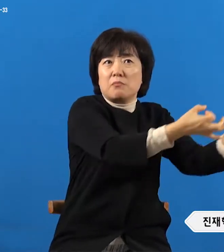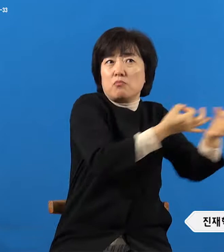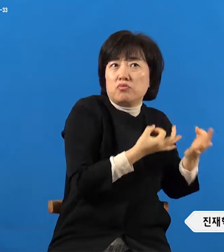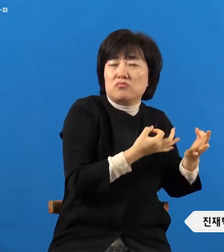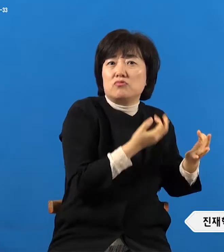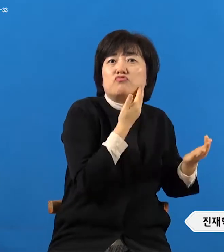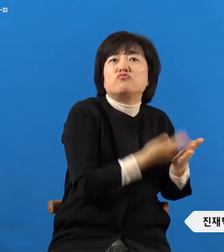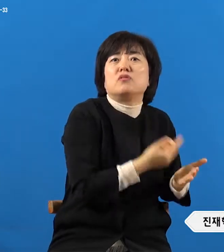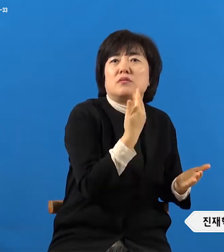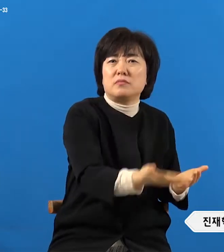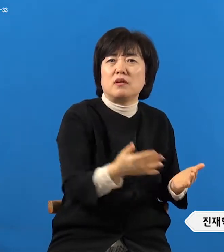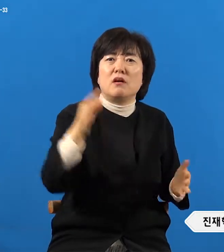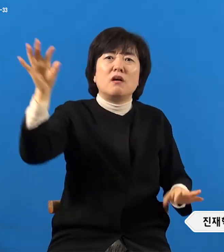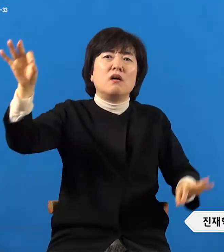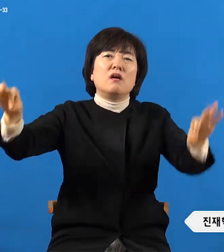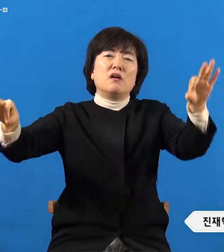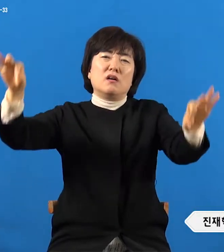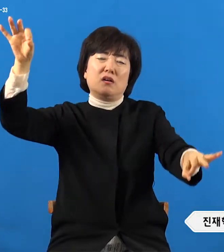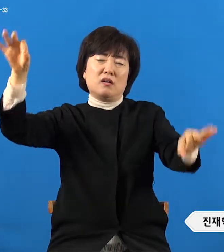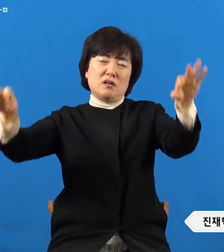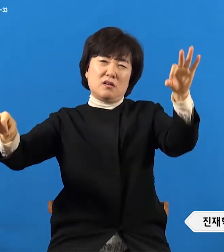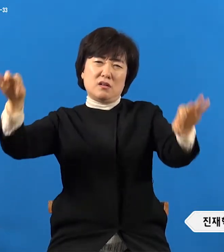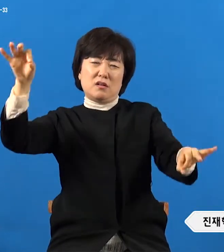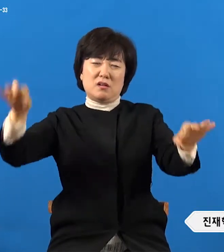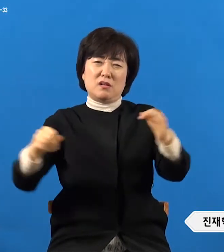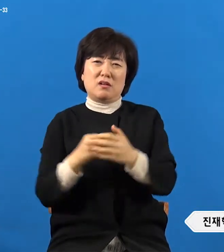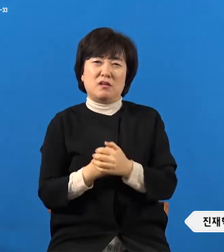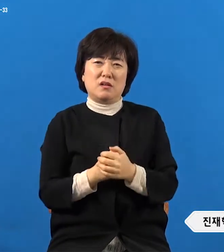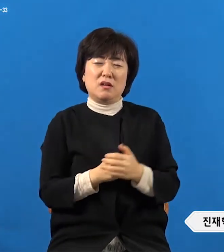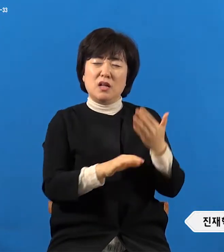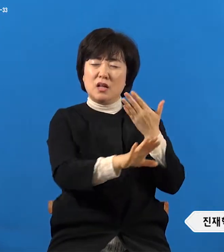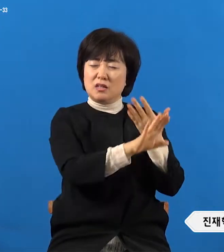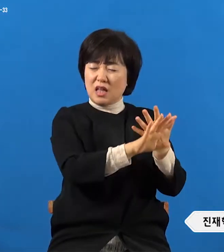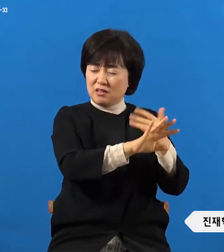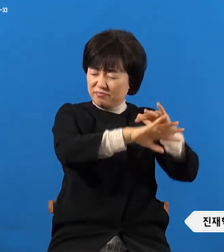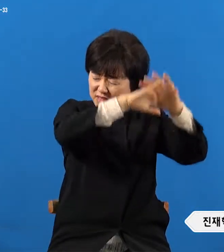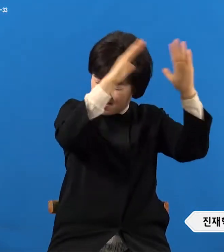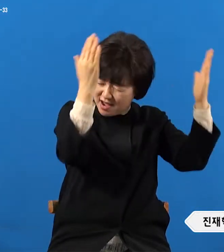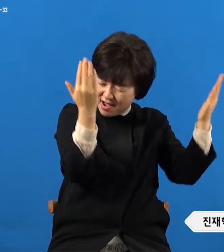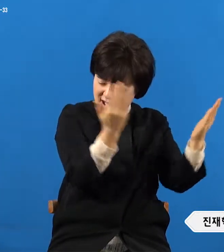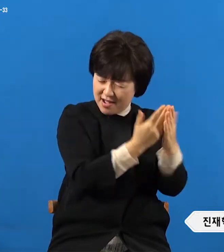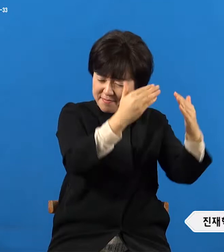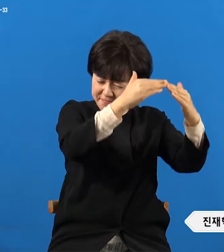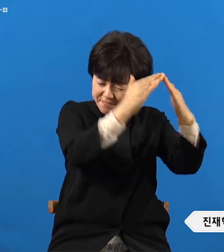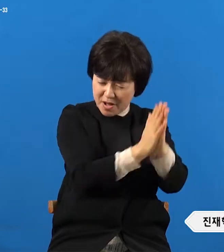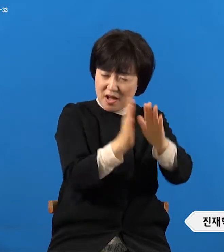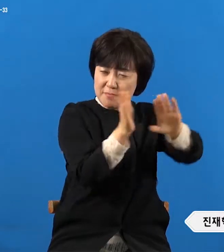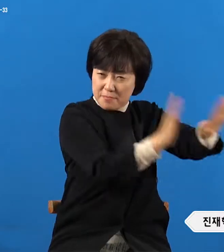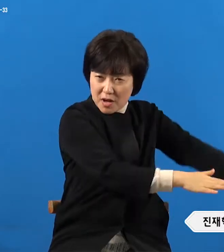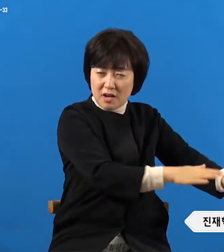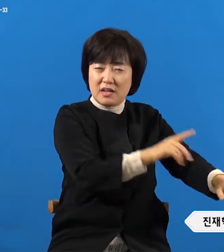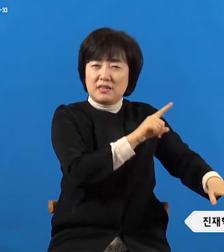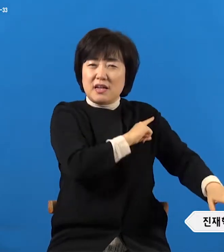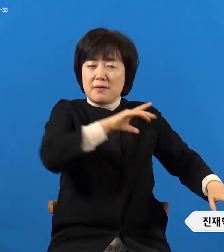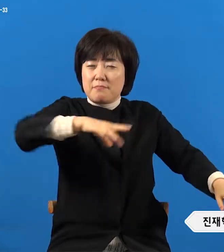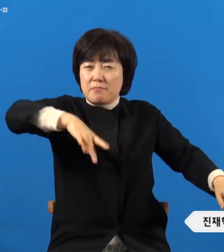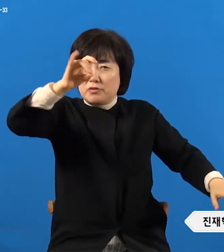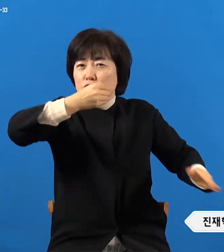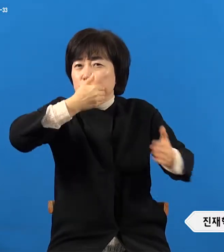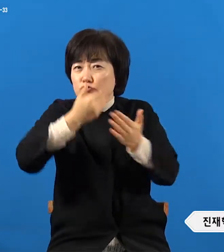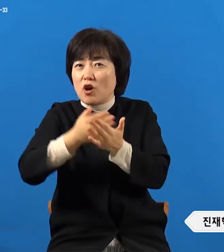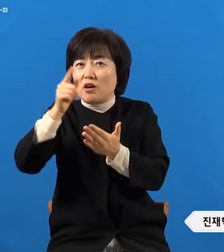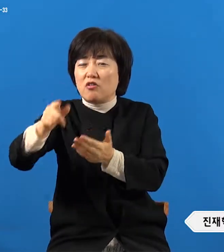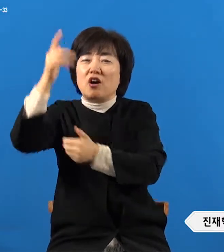우리의 관심사가 되는지, 성경은 다른 어떤 인간관계보다도 가장 우선되고 가장 중요한 것,